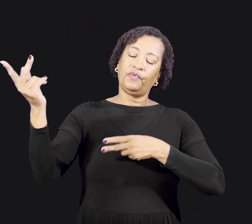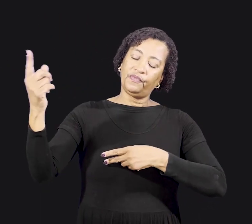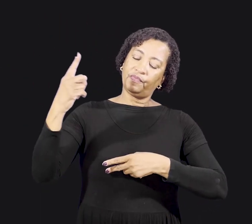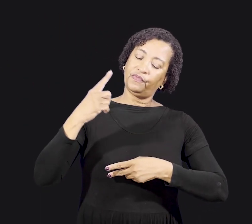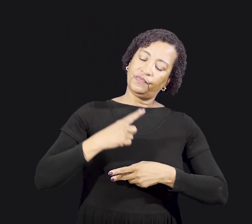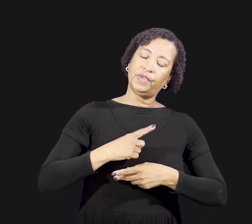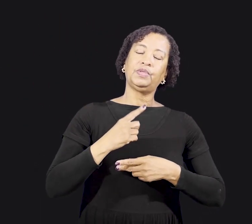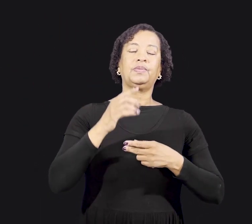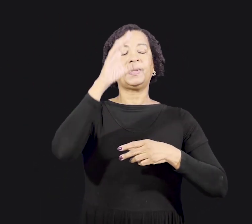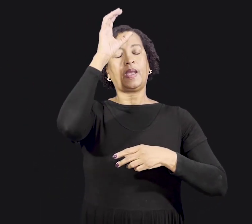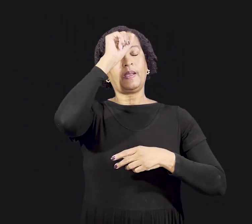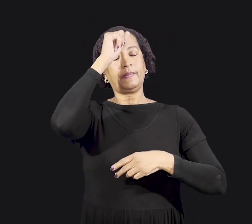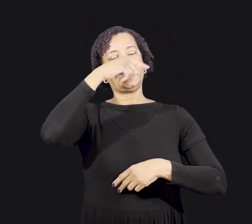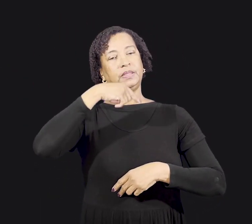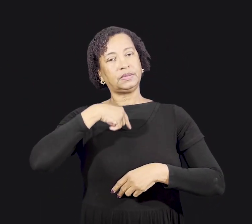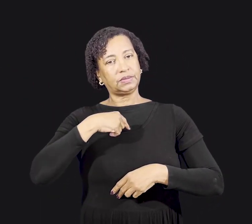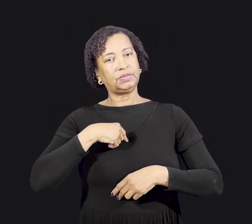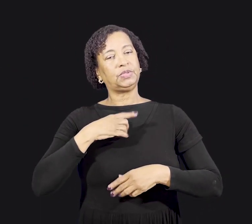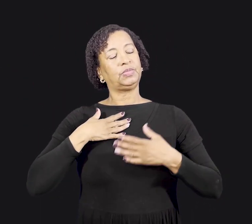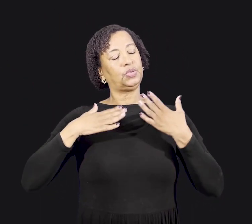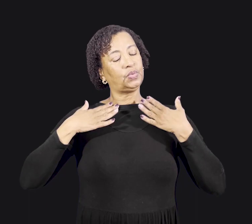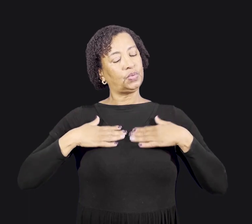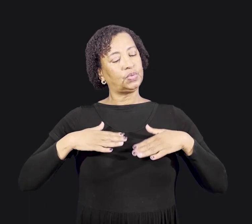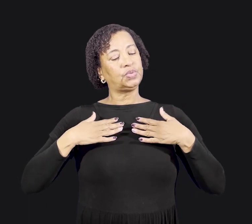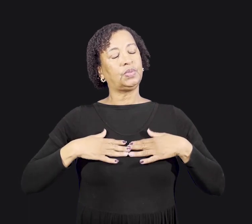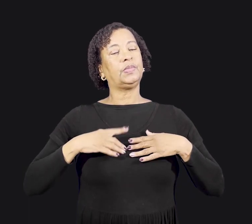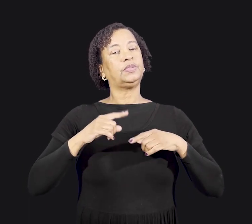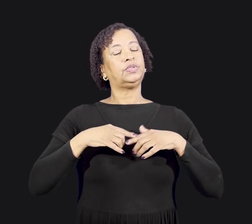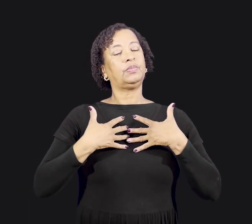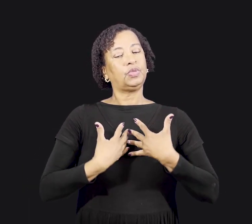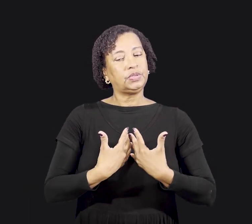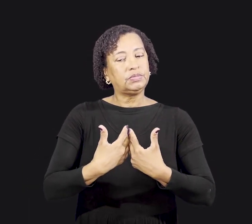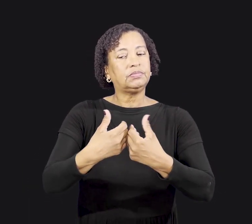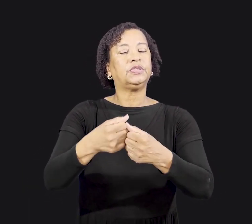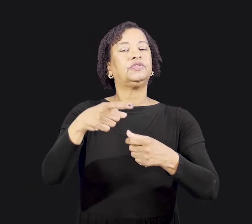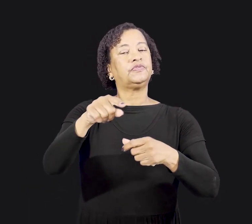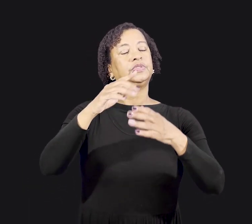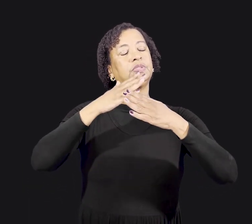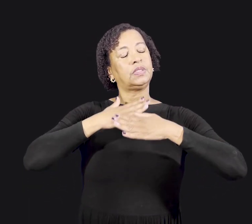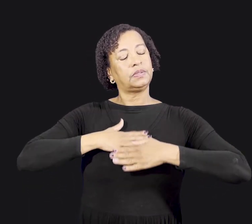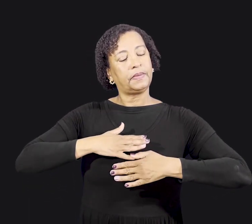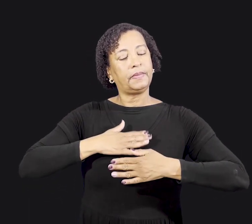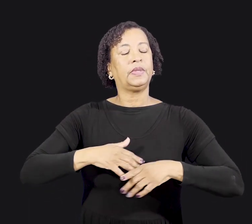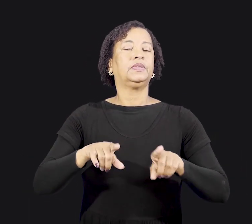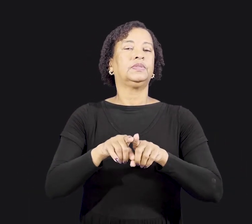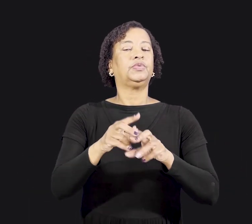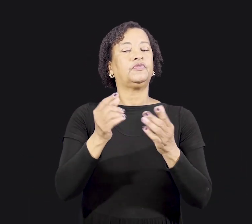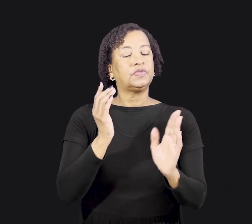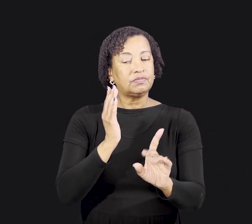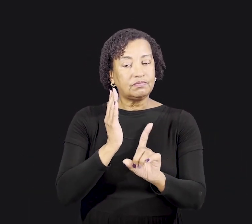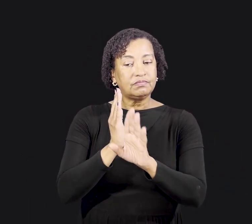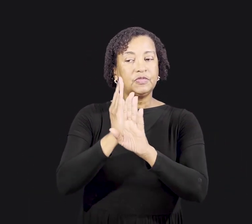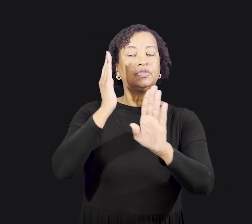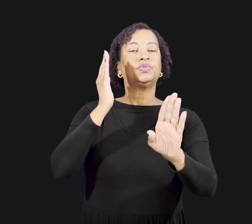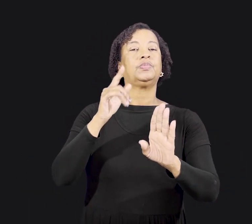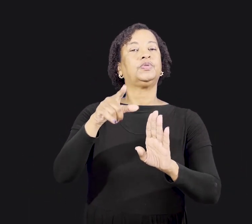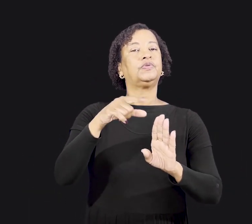sou manso e depois levem esse jugo que eu já tomei. Tomem esse jugo e vocês descobrirão que meu jugo torna a carga de